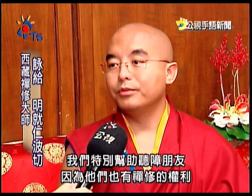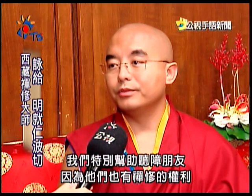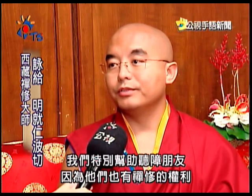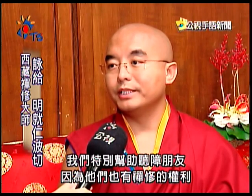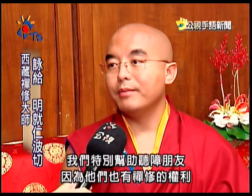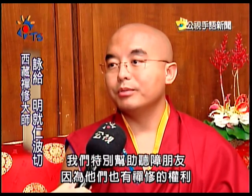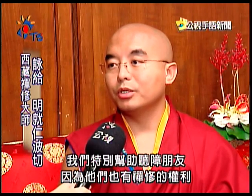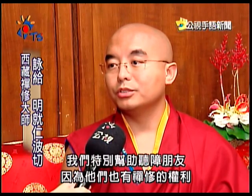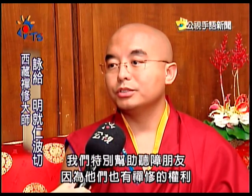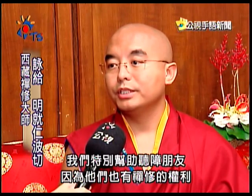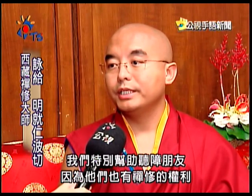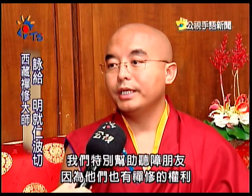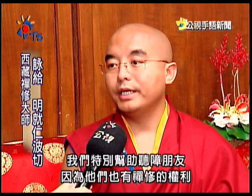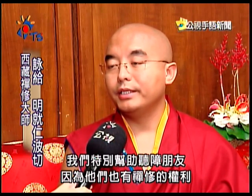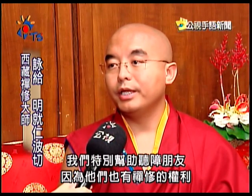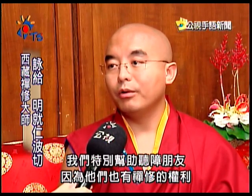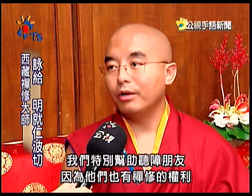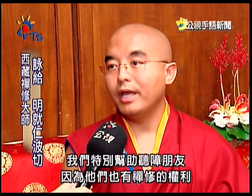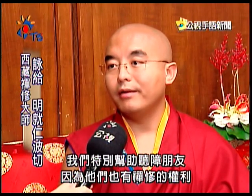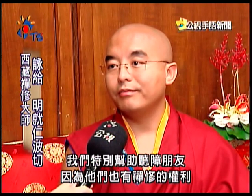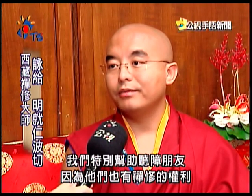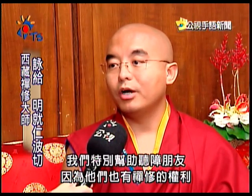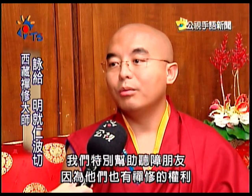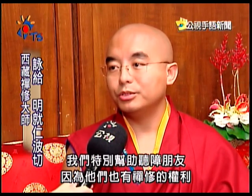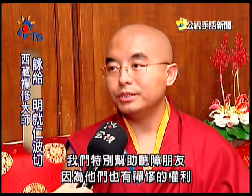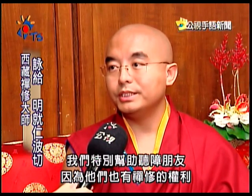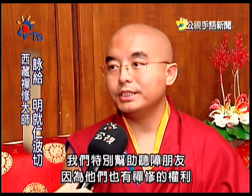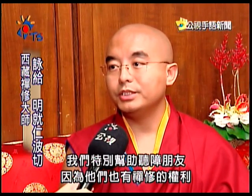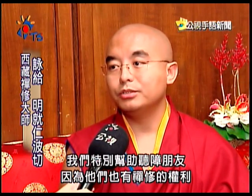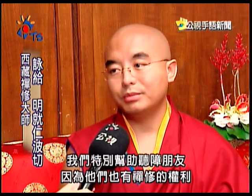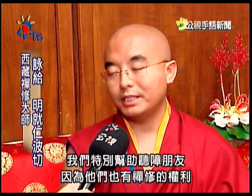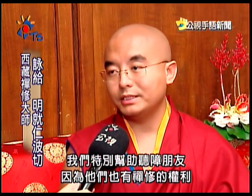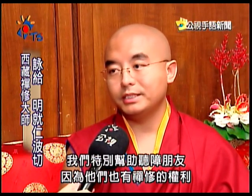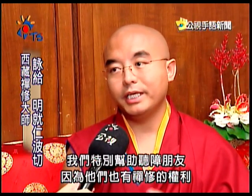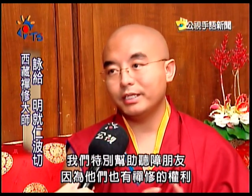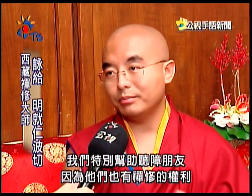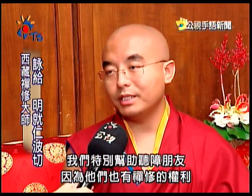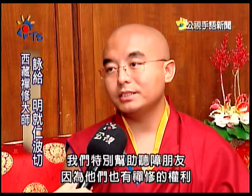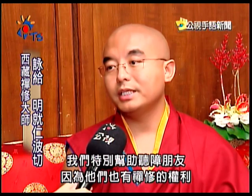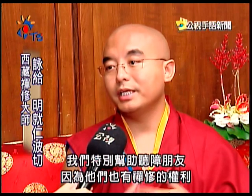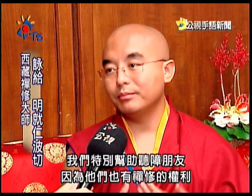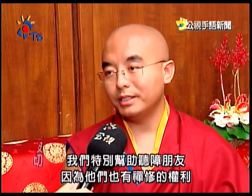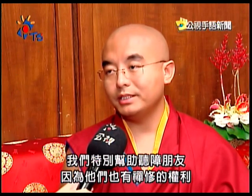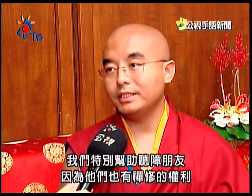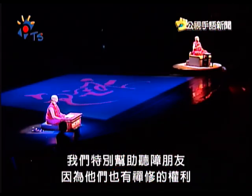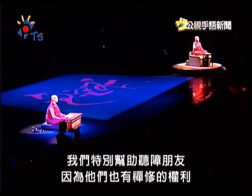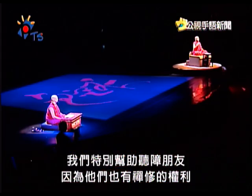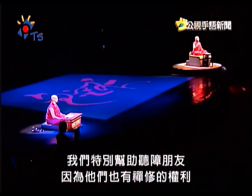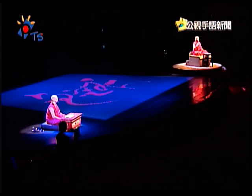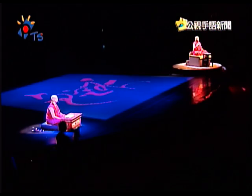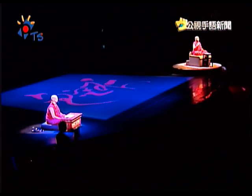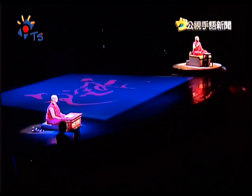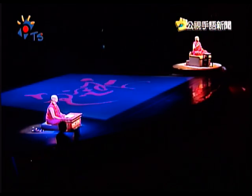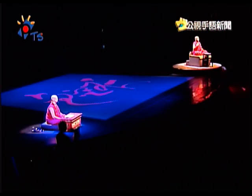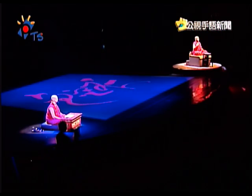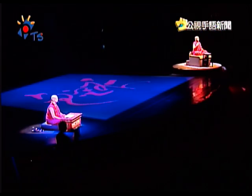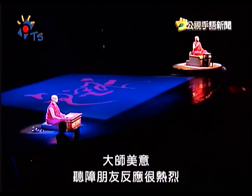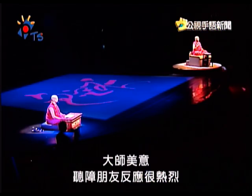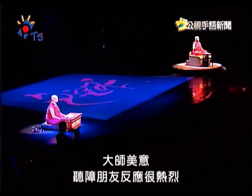for them because they all have opportunity to practice. They can practice, they can meditate. 大师美意，听障